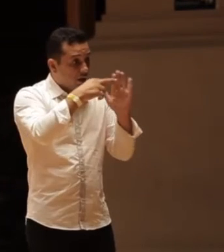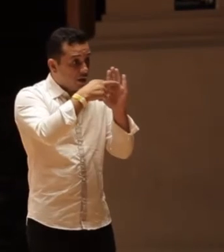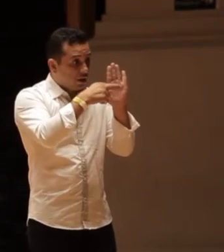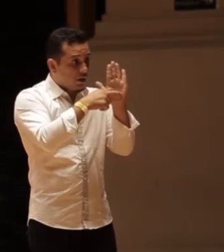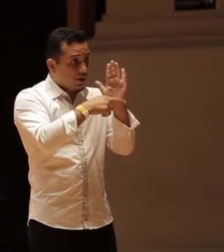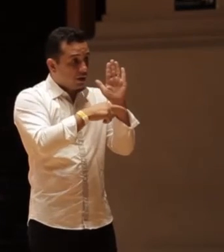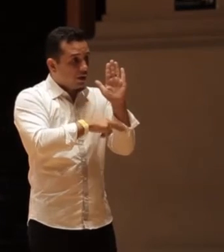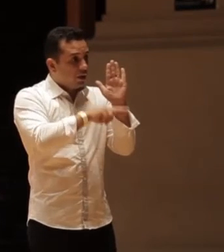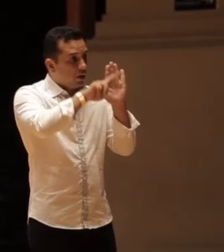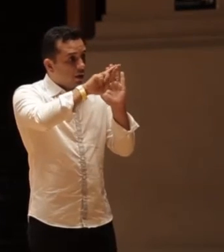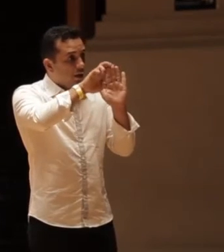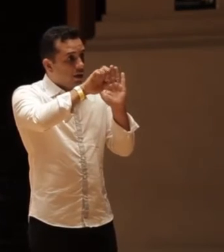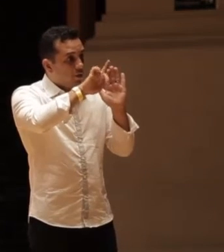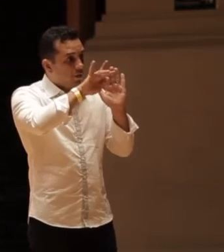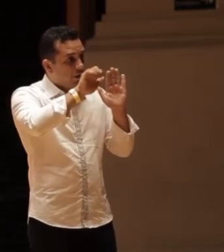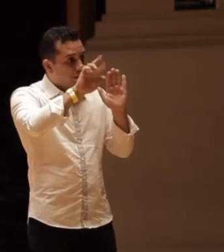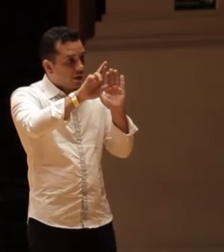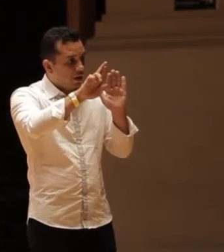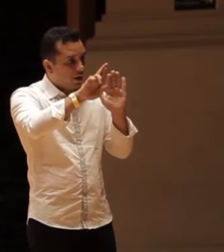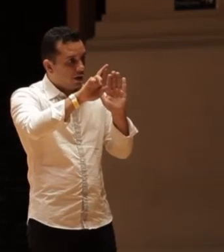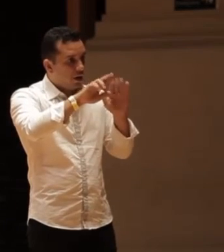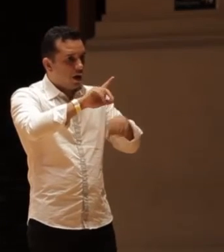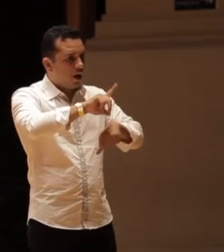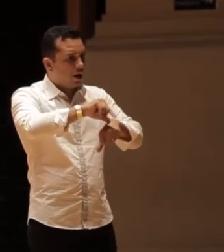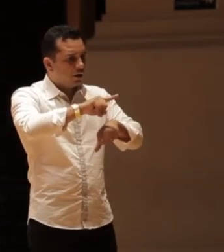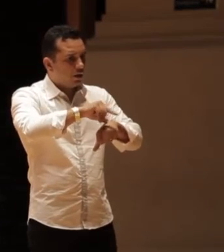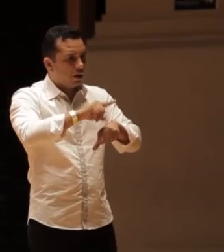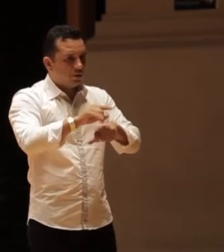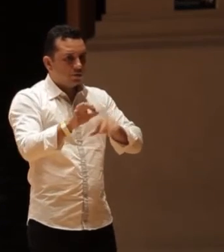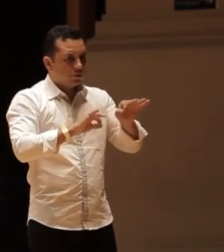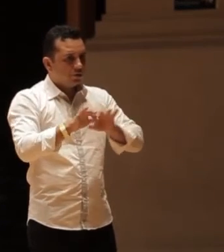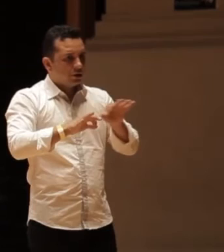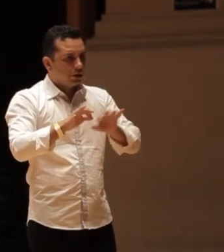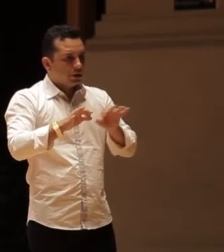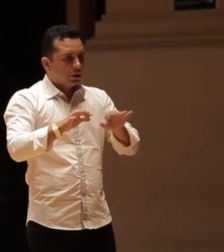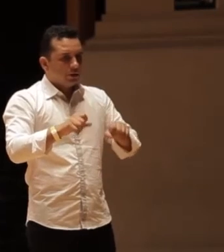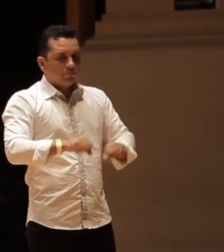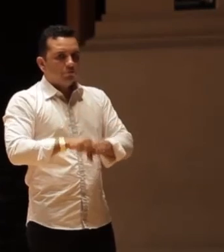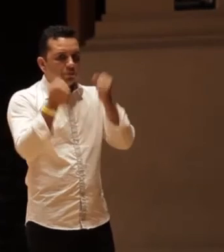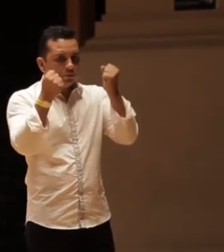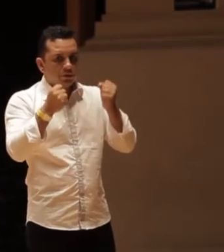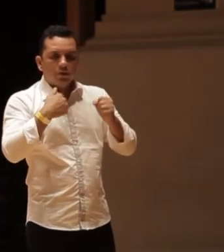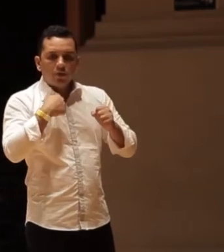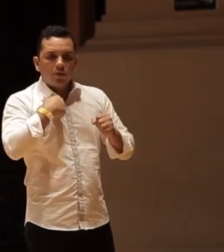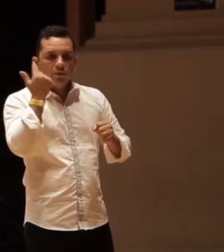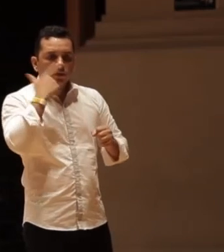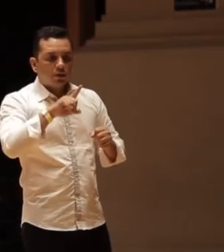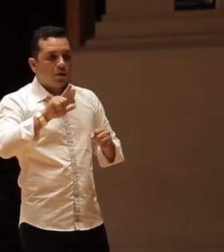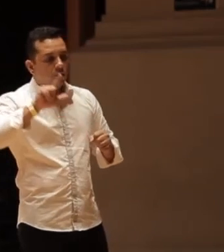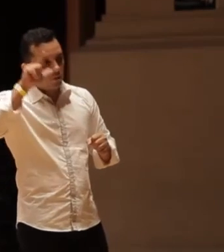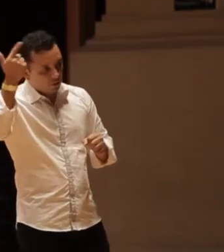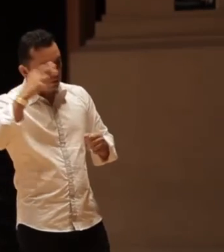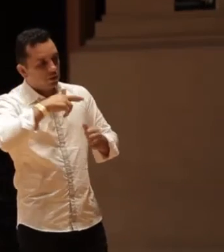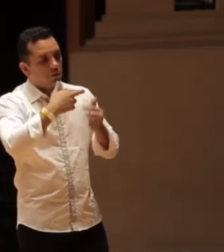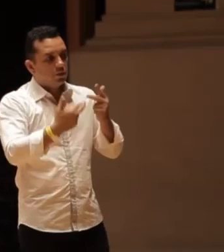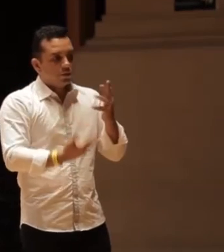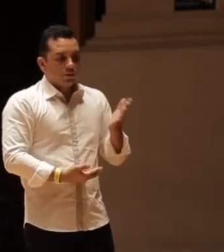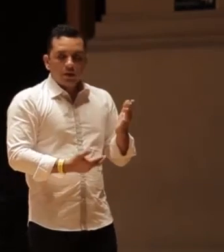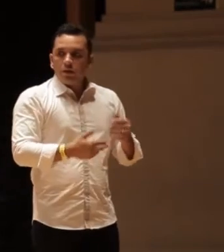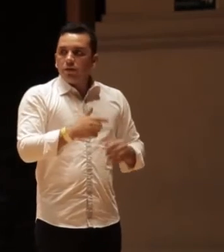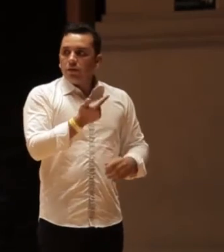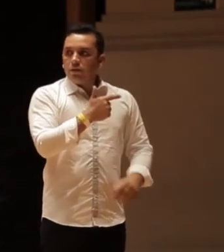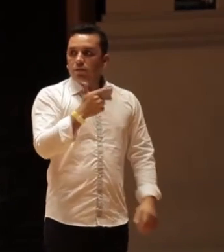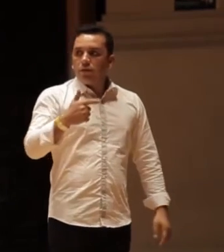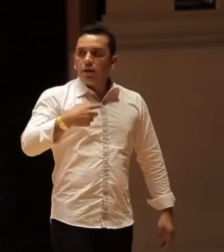desconstrói o programa desestrutura o problema por mais que o parceiro consiga alavancagem de outros recursos mas não tem